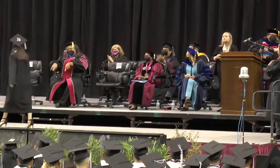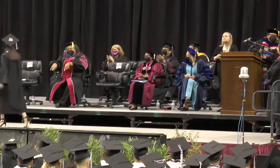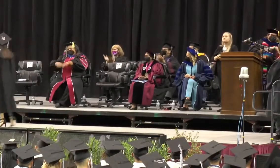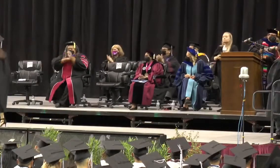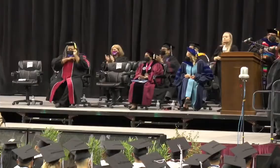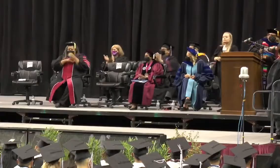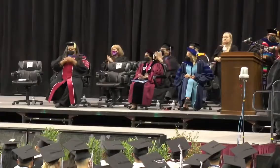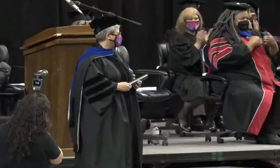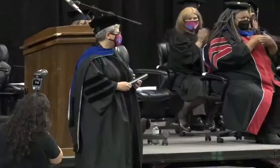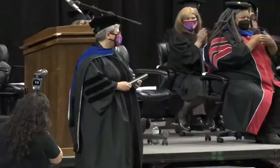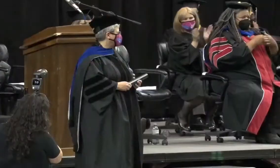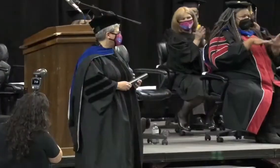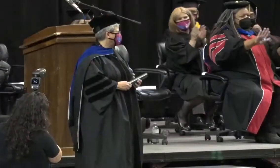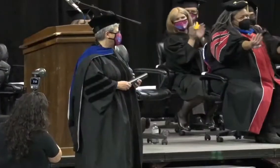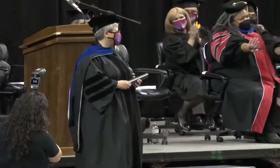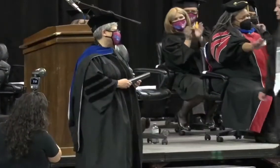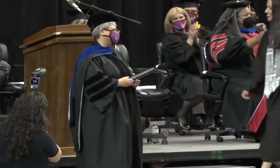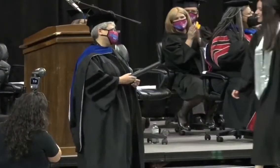Natalia.